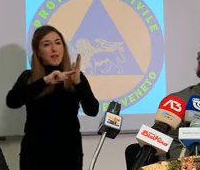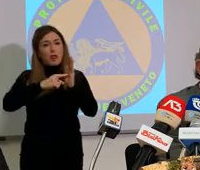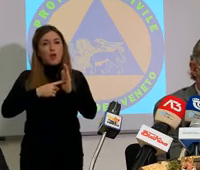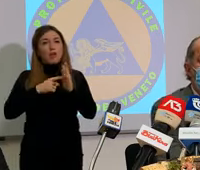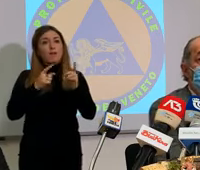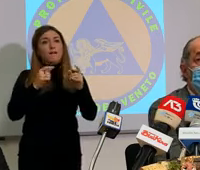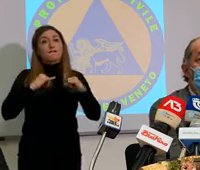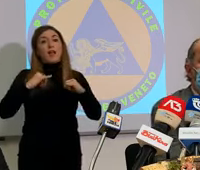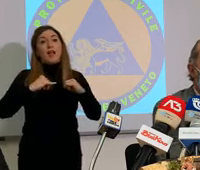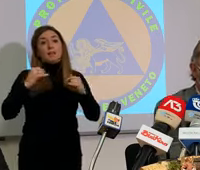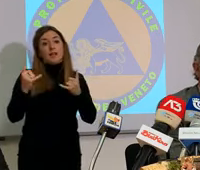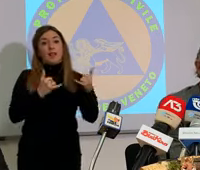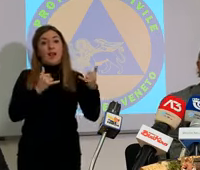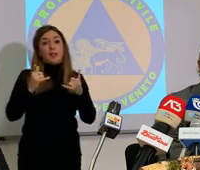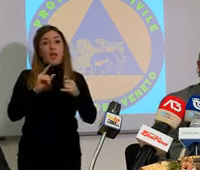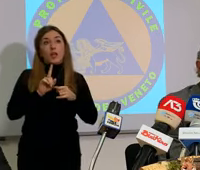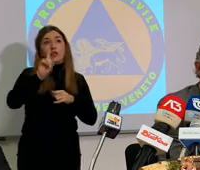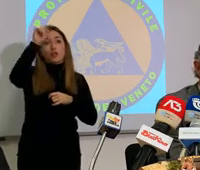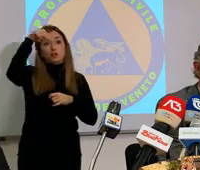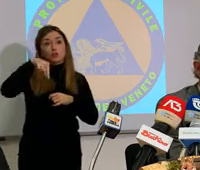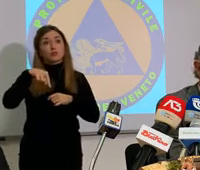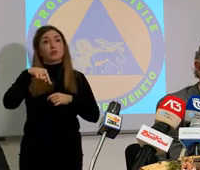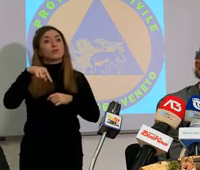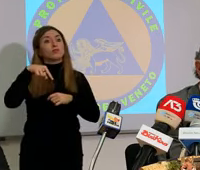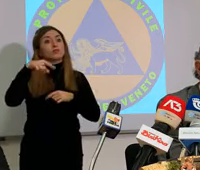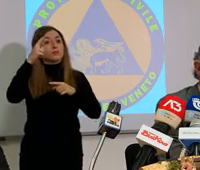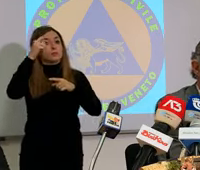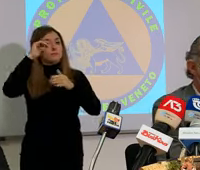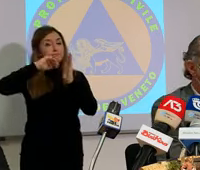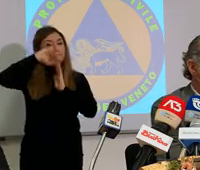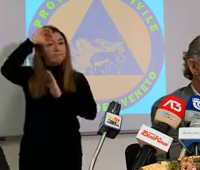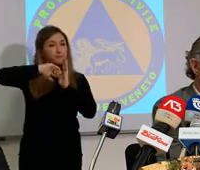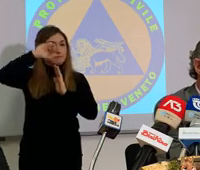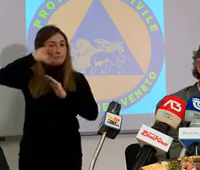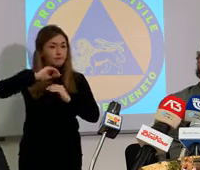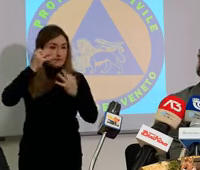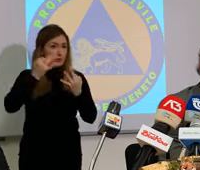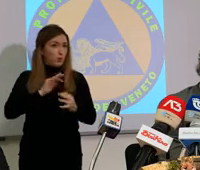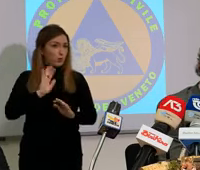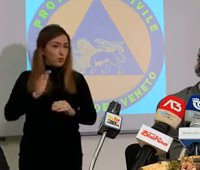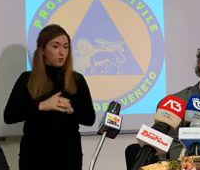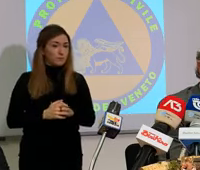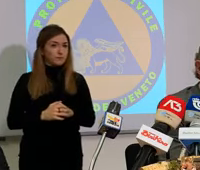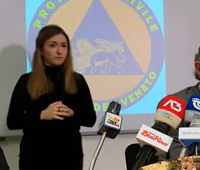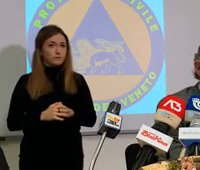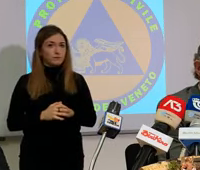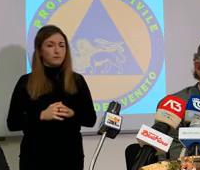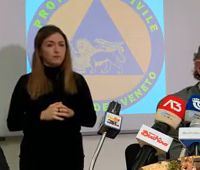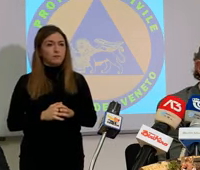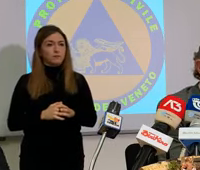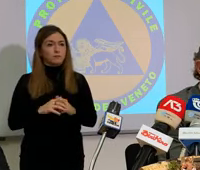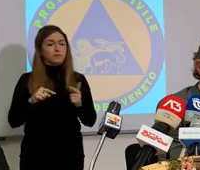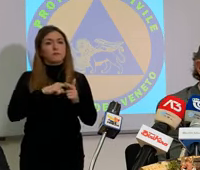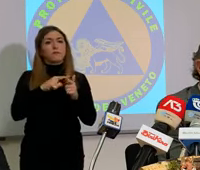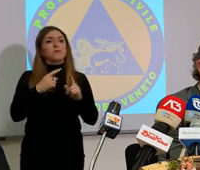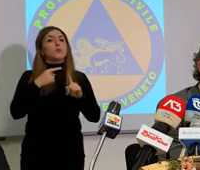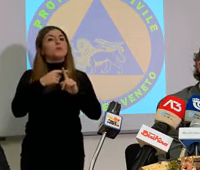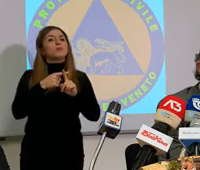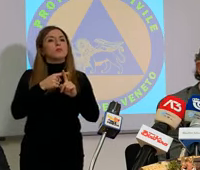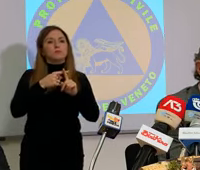da sempre si muoveranno da nord a sud primo tema si parla e si dice che comunque le movimentazioni